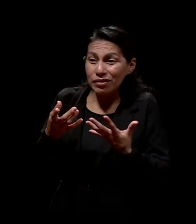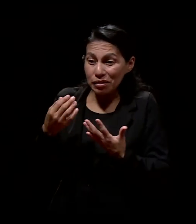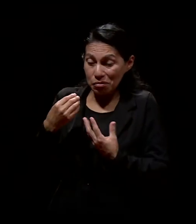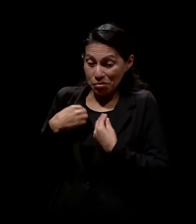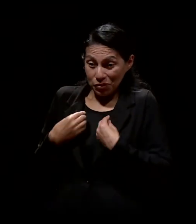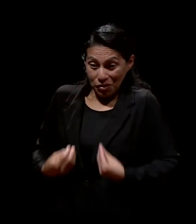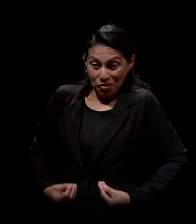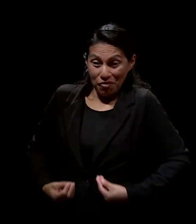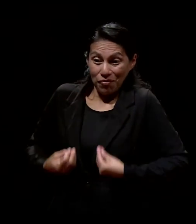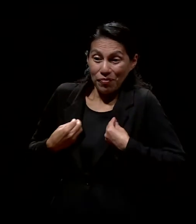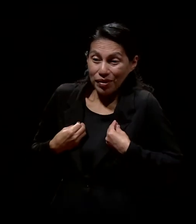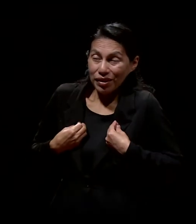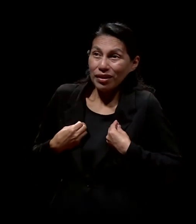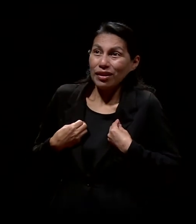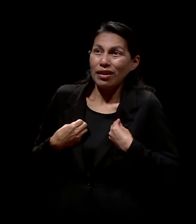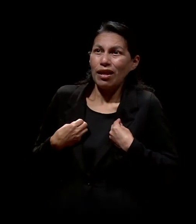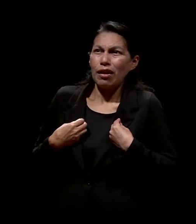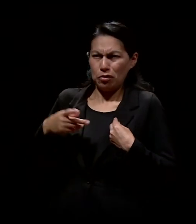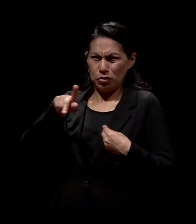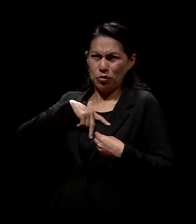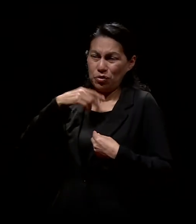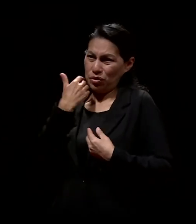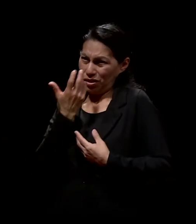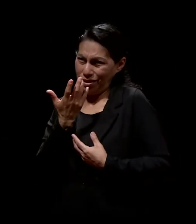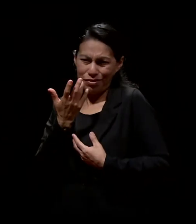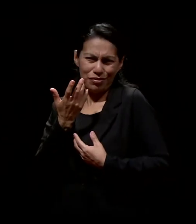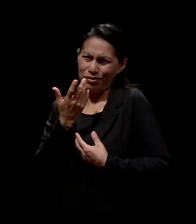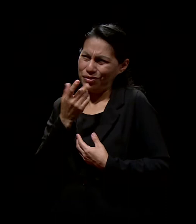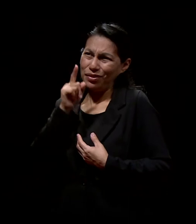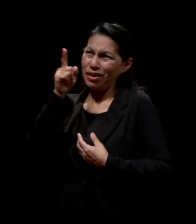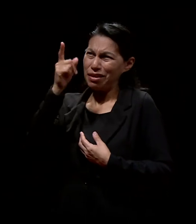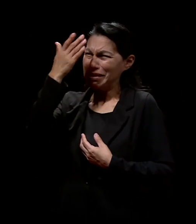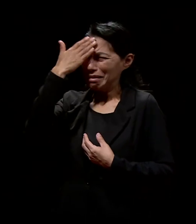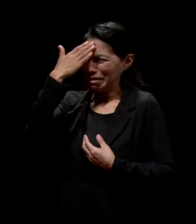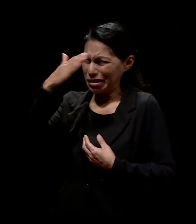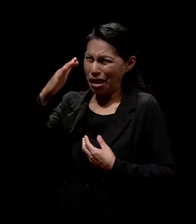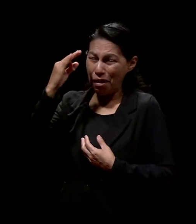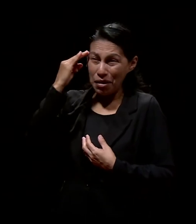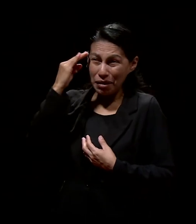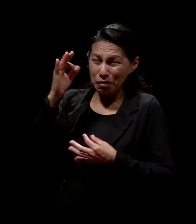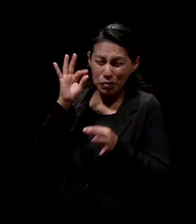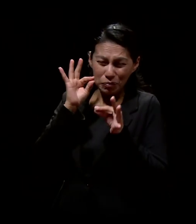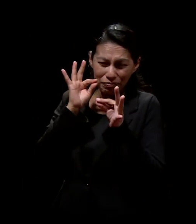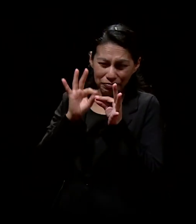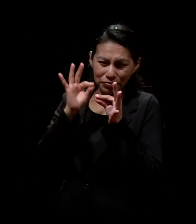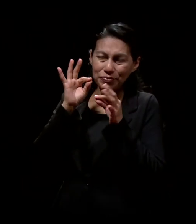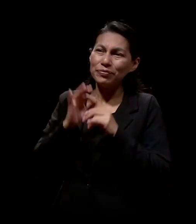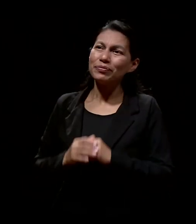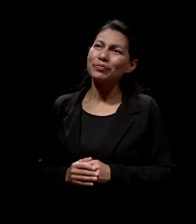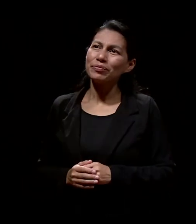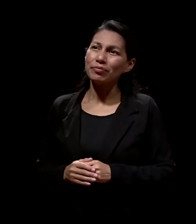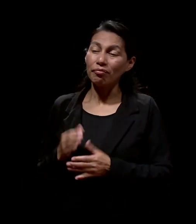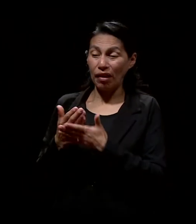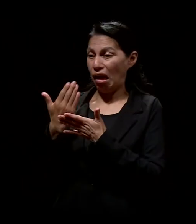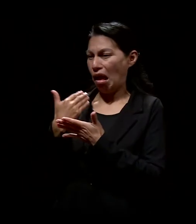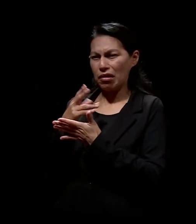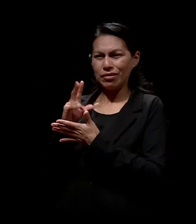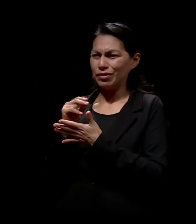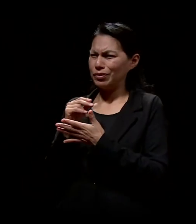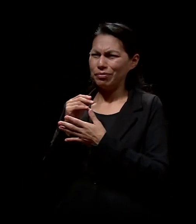cómo Dios actúa en nuestras vidas, no en nuestros tiempos. Dios sabe el momento y